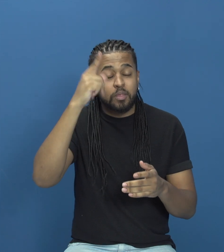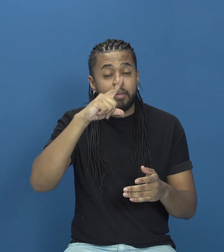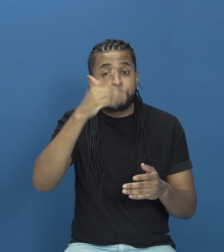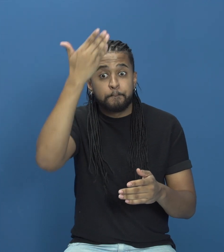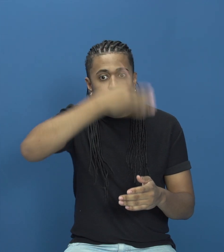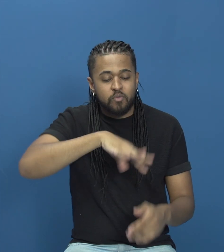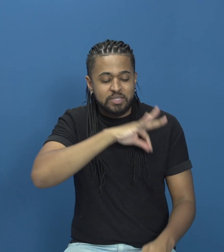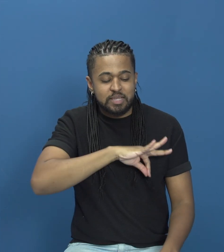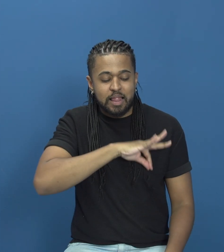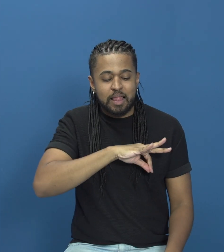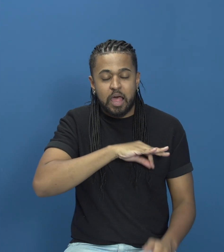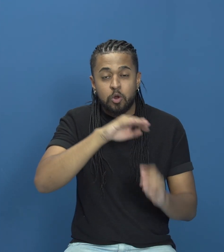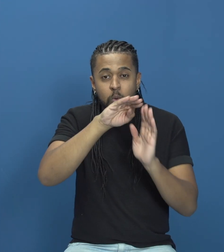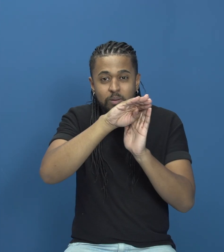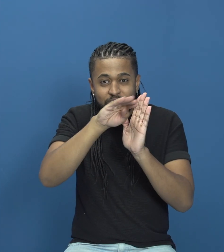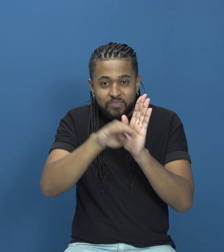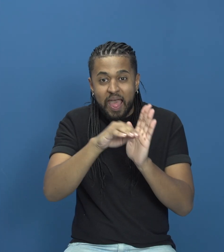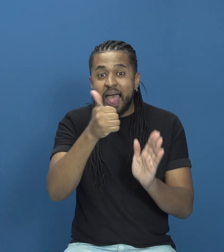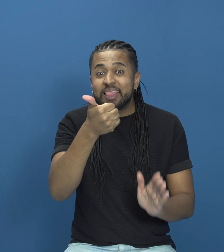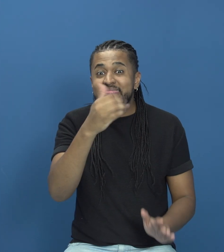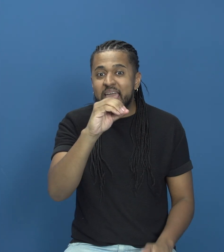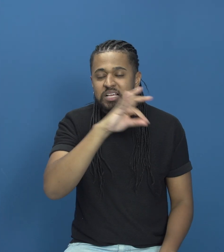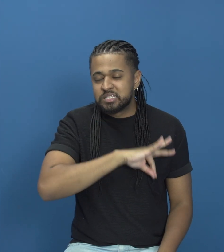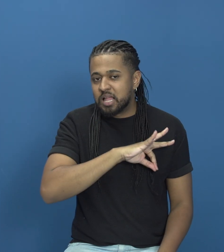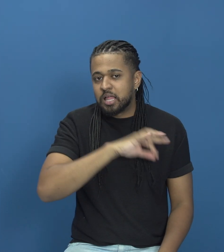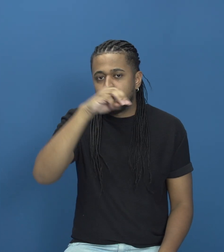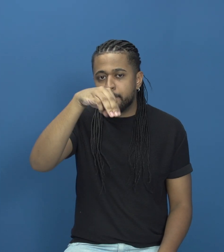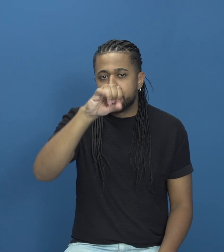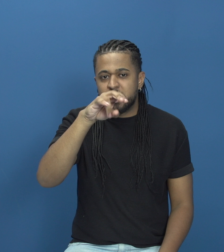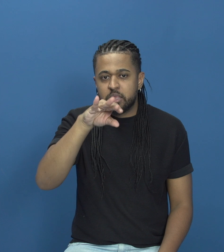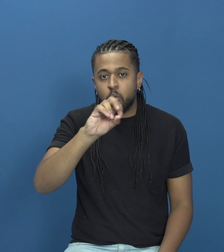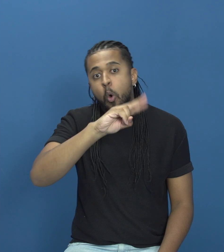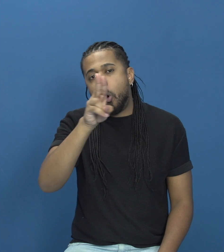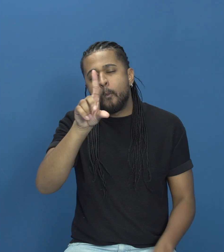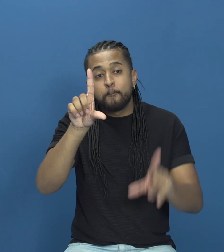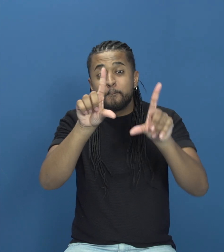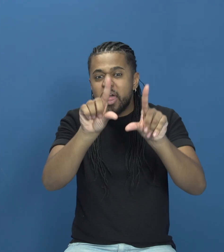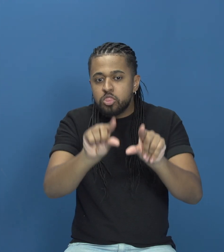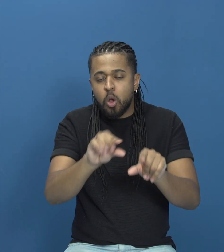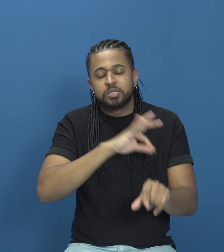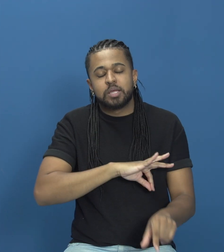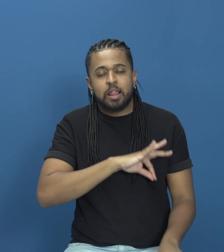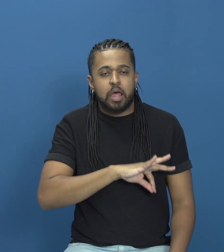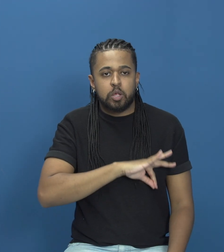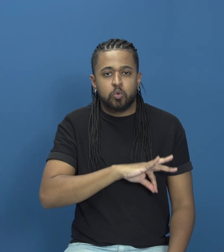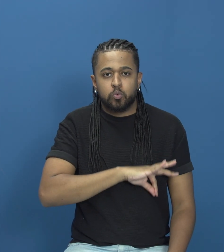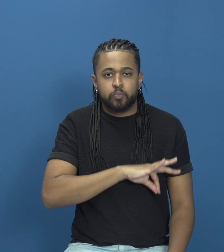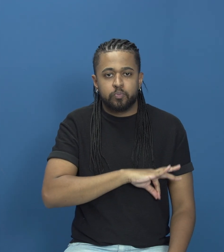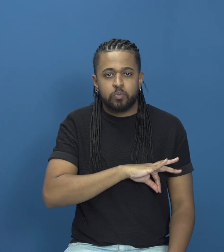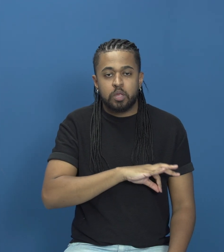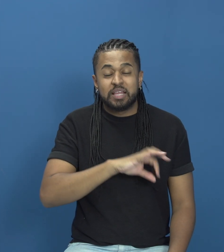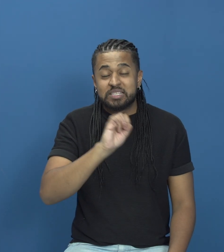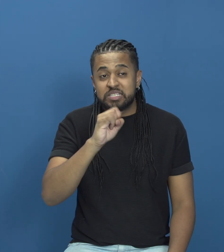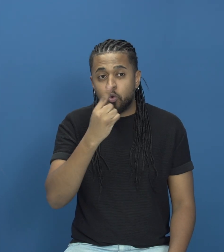renda familiar inferior a 10 salários mínimos ou ao de menor renda familiar, quando mais